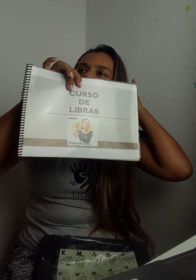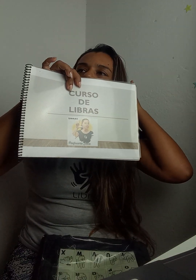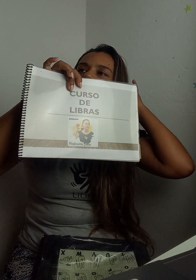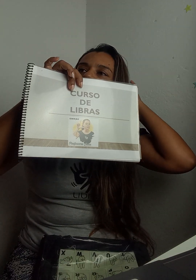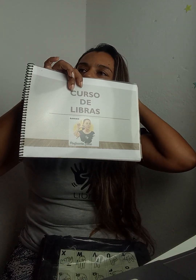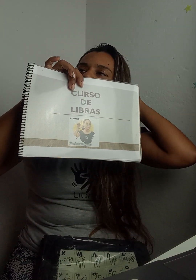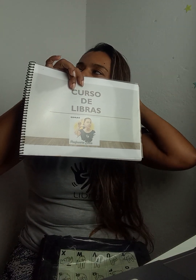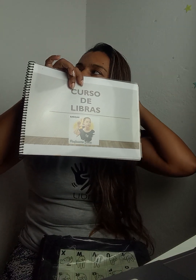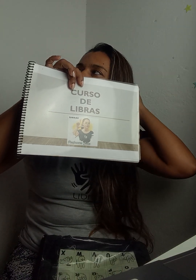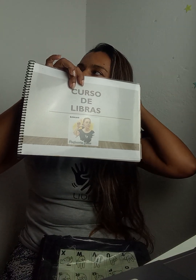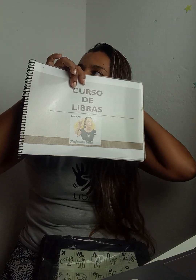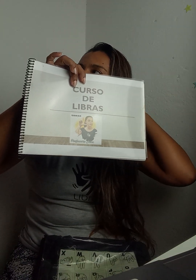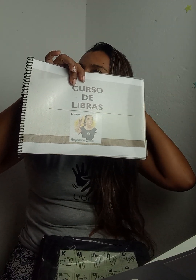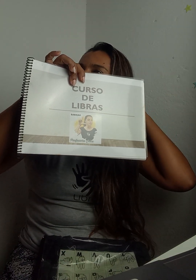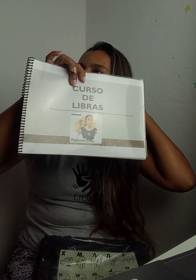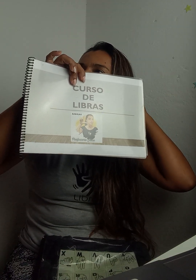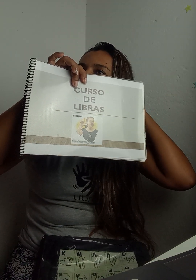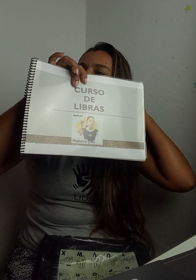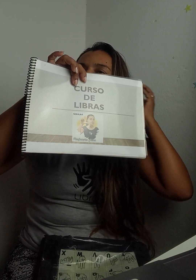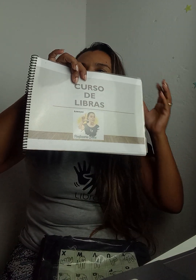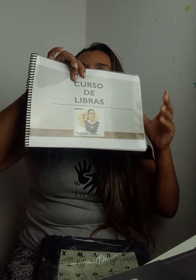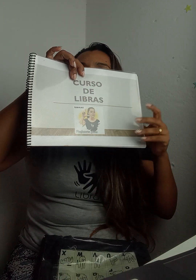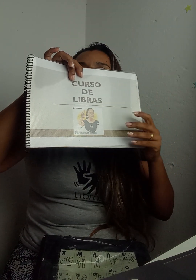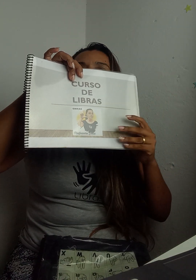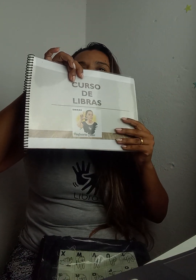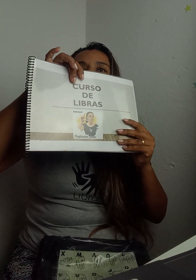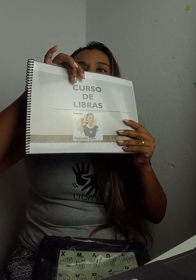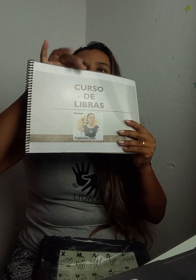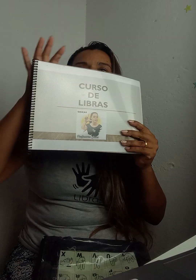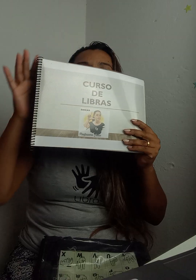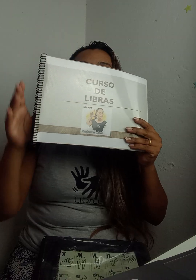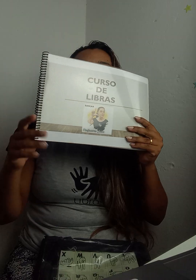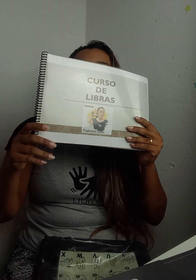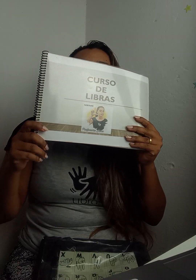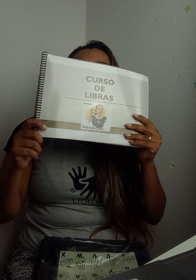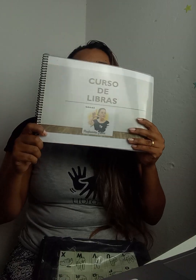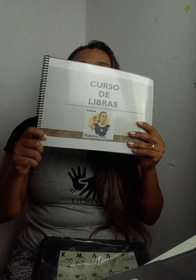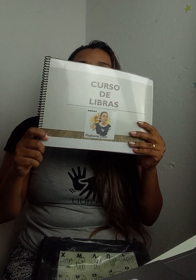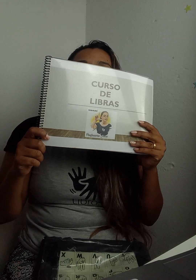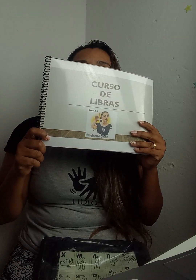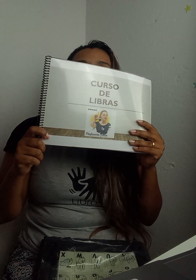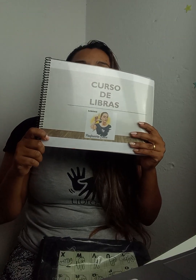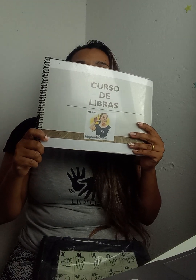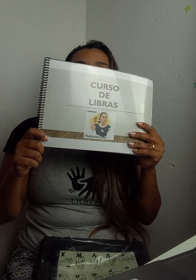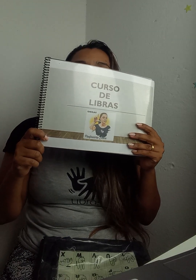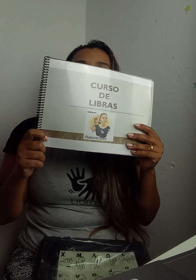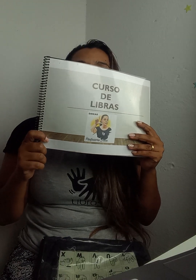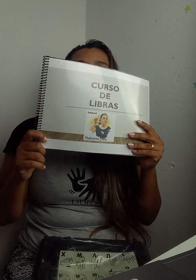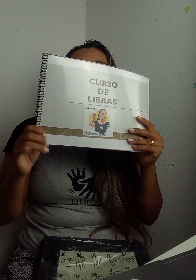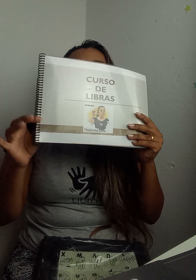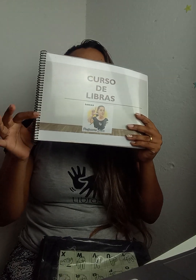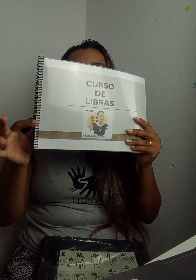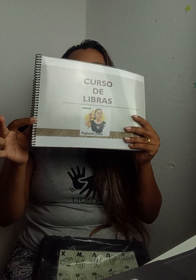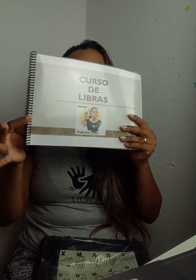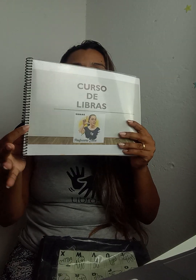vai ter acesso a ele só no final do curso. Aquela pessoa que ficar até o final do curso